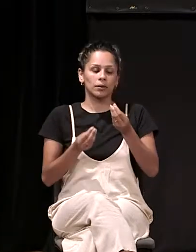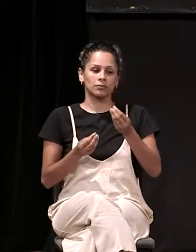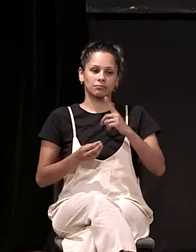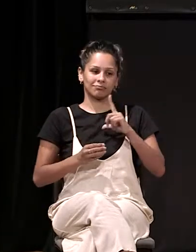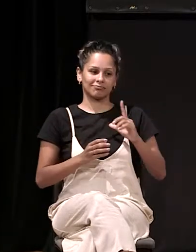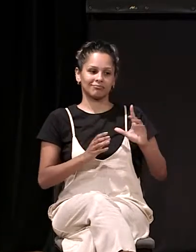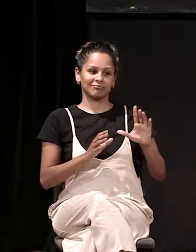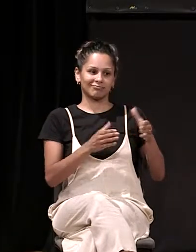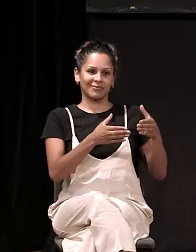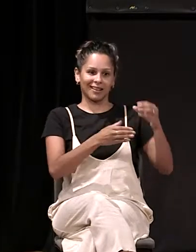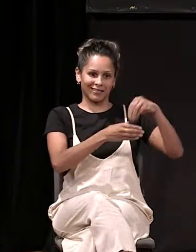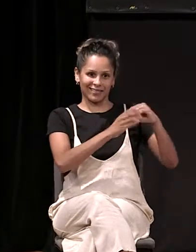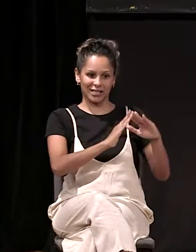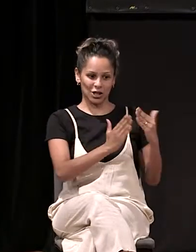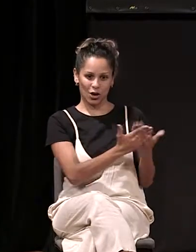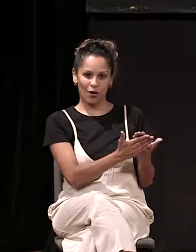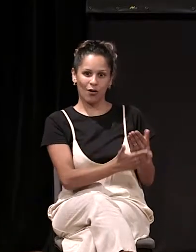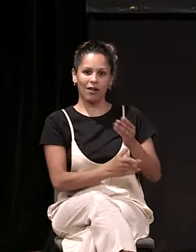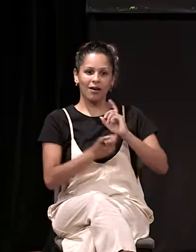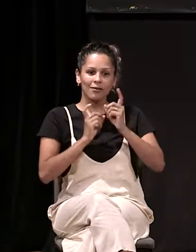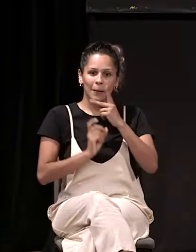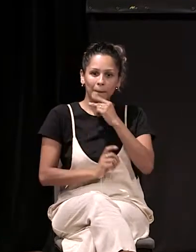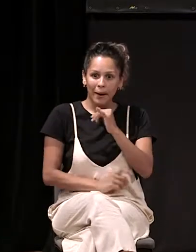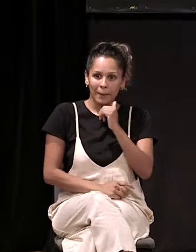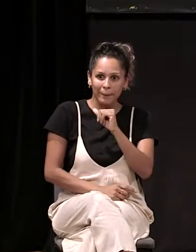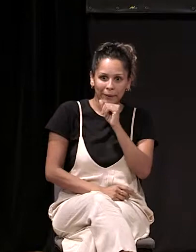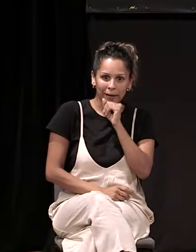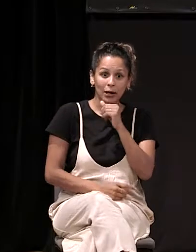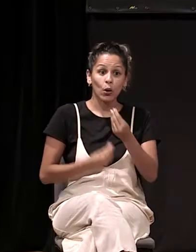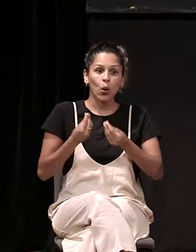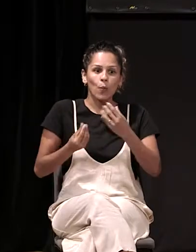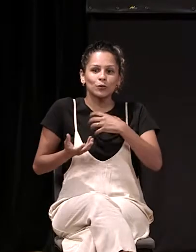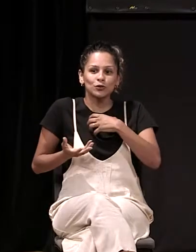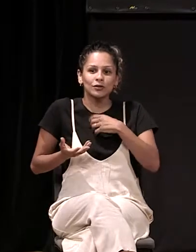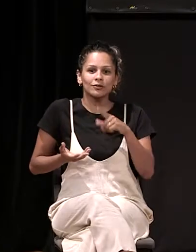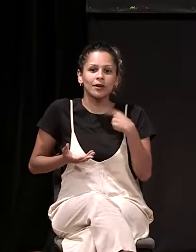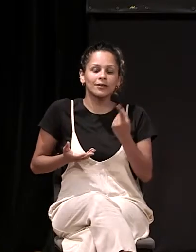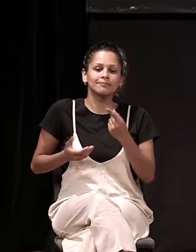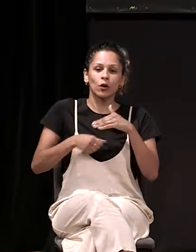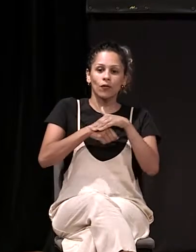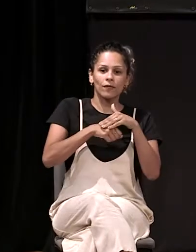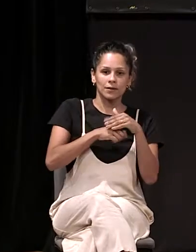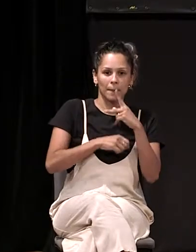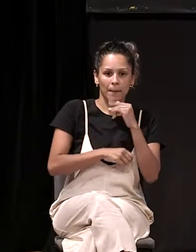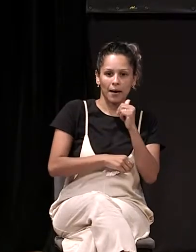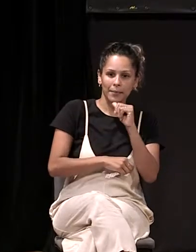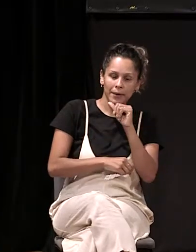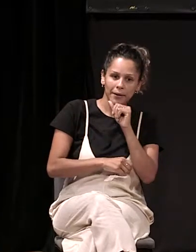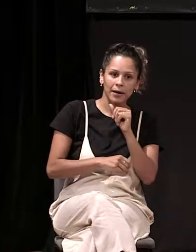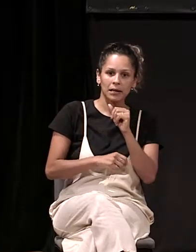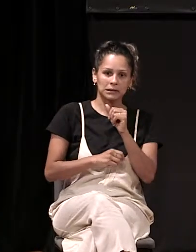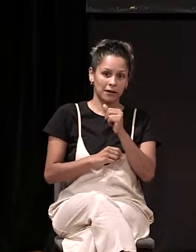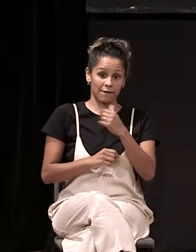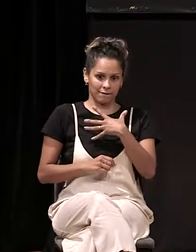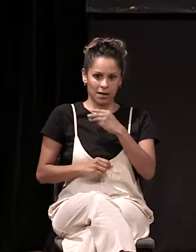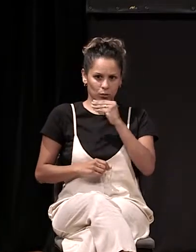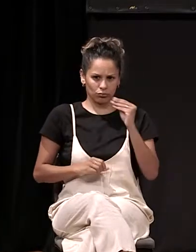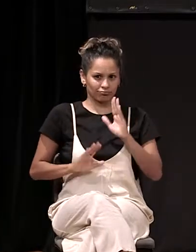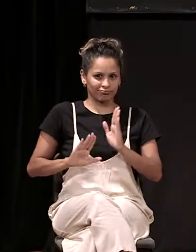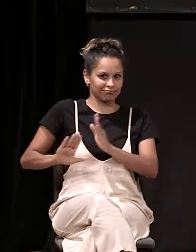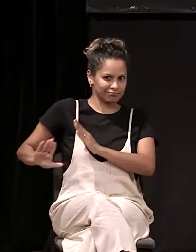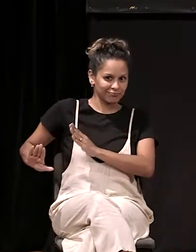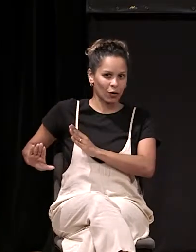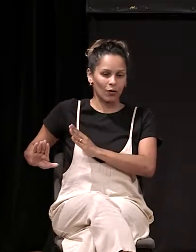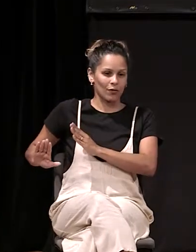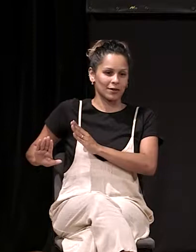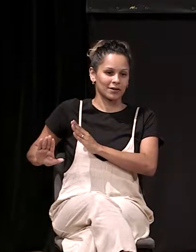escola, algum momento que a gente possa conversar com esses pais, e às vezes até não com a presença dos filhos, somente com os pais, de maneira que